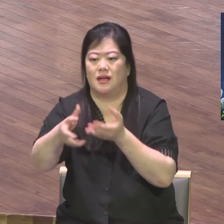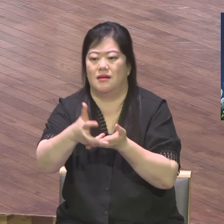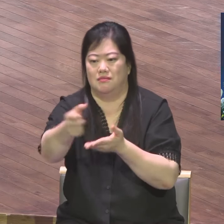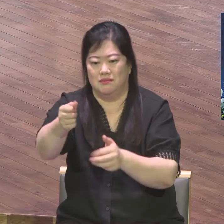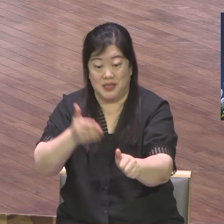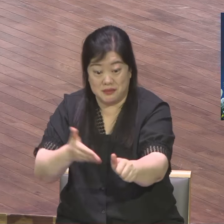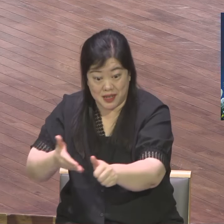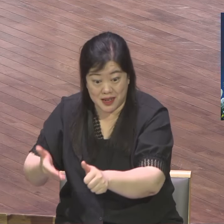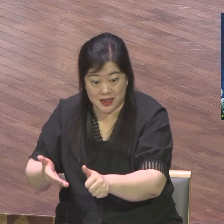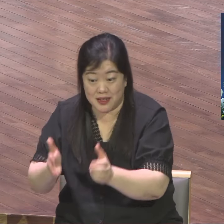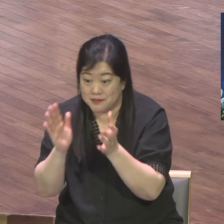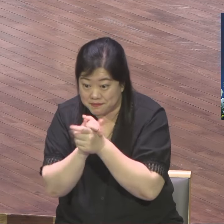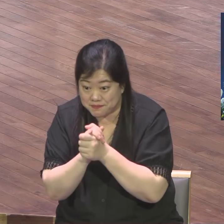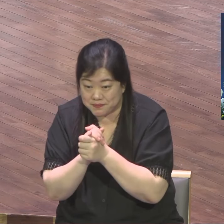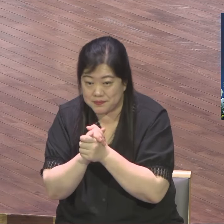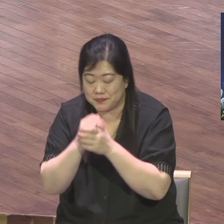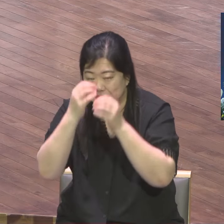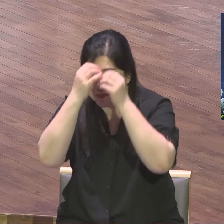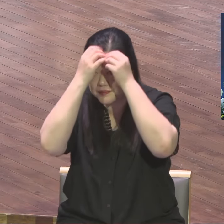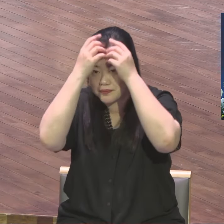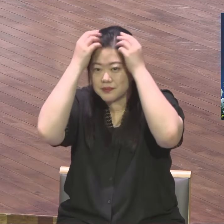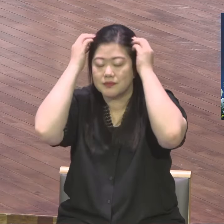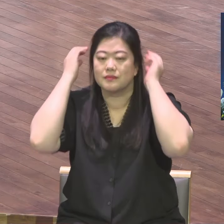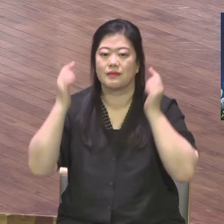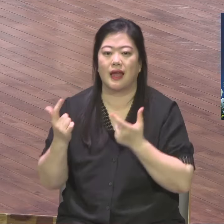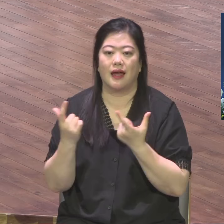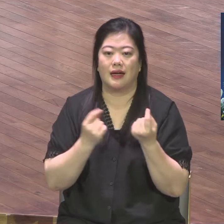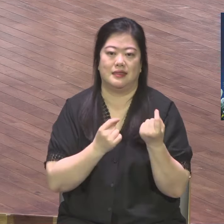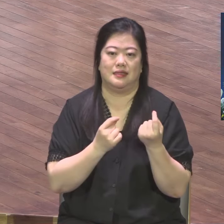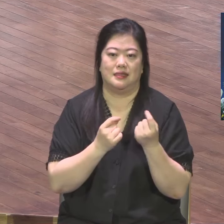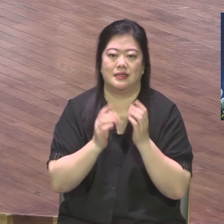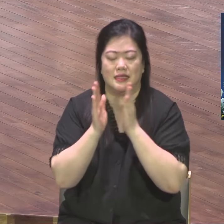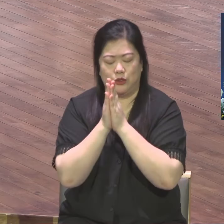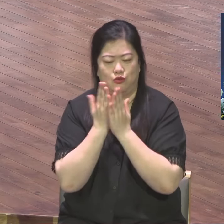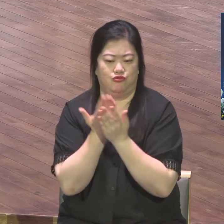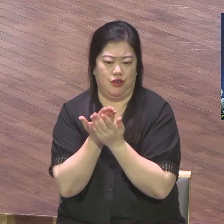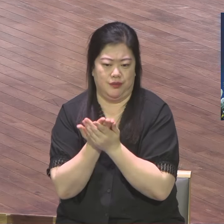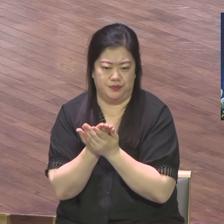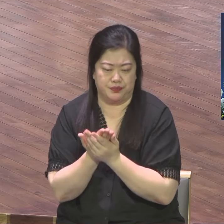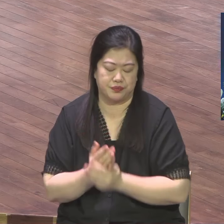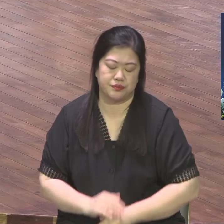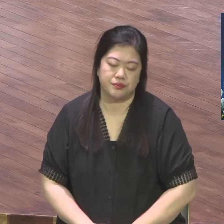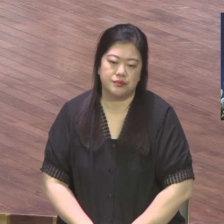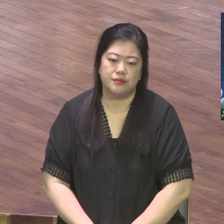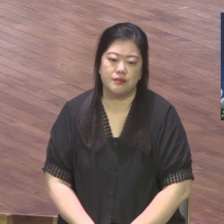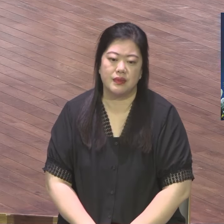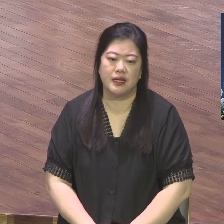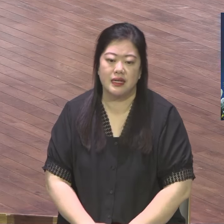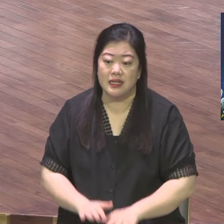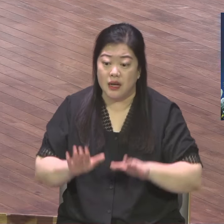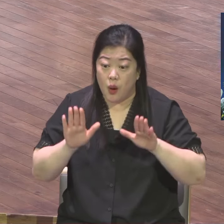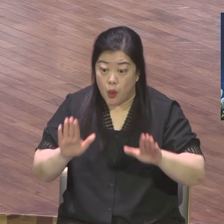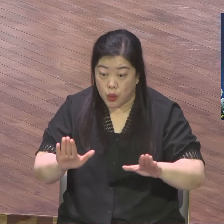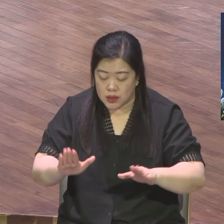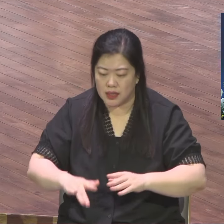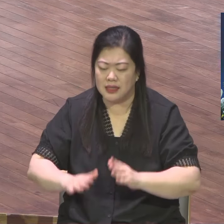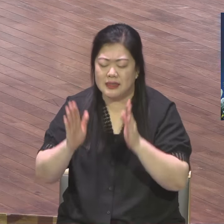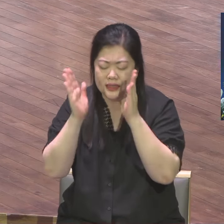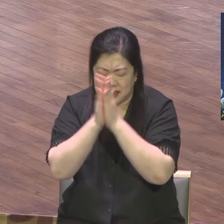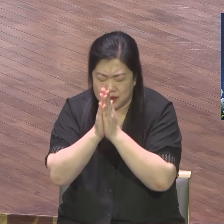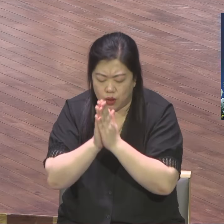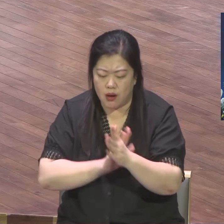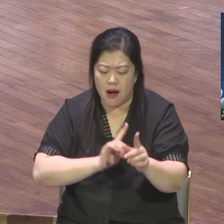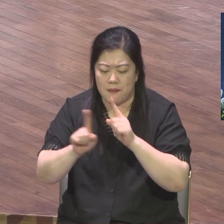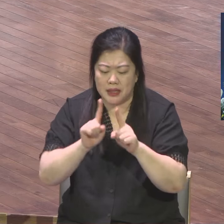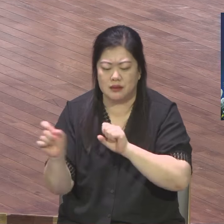자, 기도하겠습니다. 하나님 기도합시다. 우리 하나님 앞에 간절한 마음으로 하나님 내 마음의 기도의 망대, 말씀의 망대 세워지가야